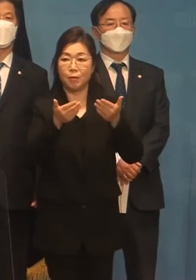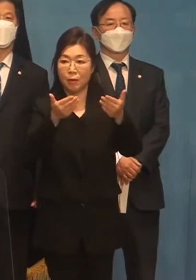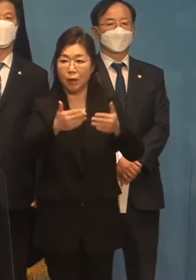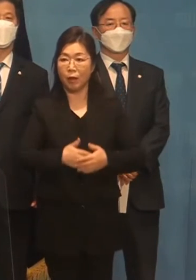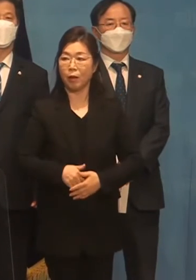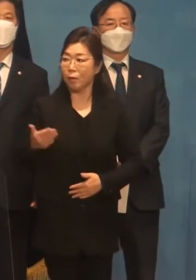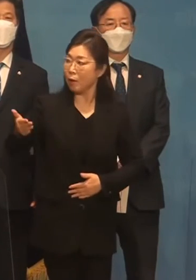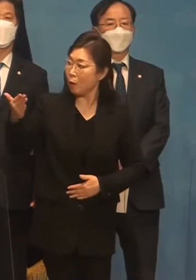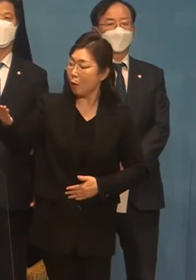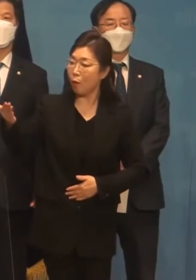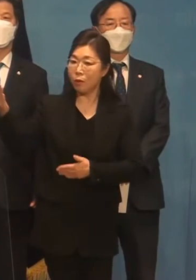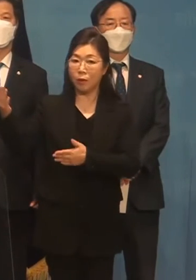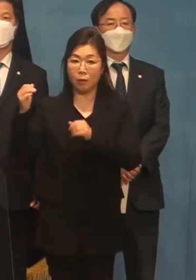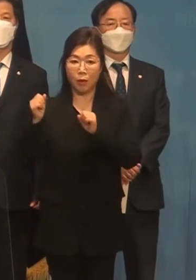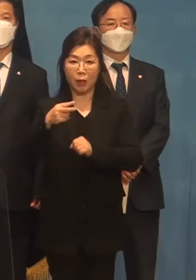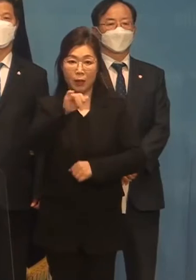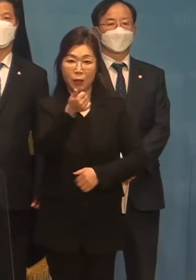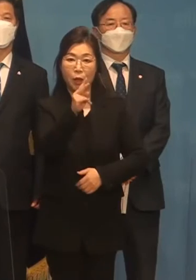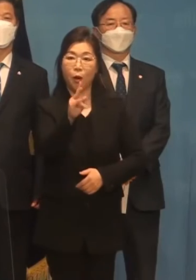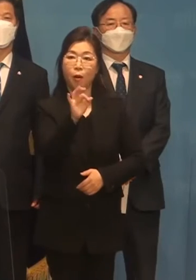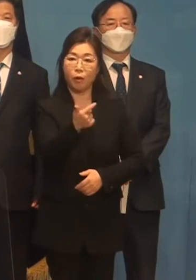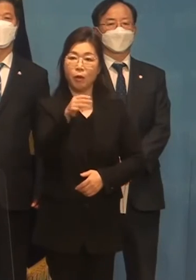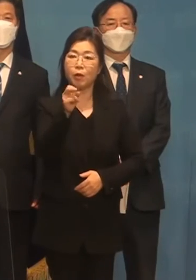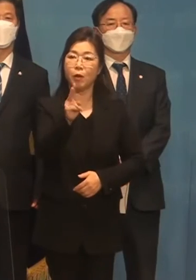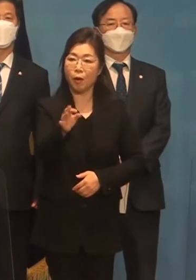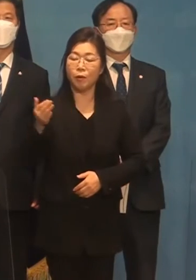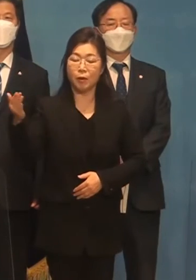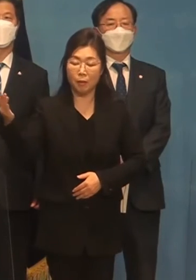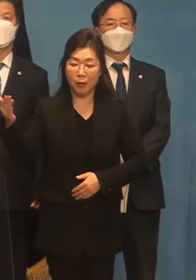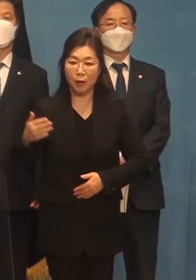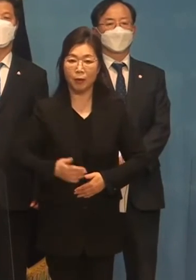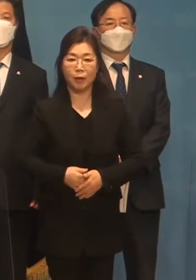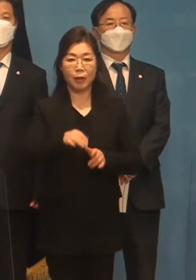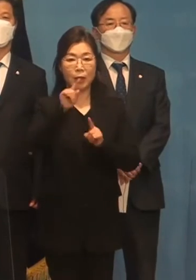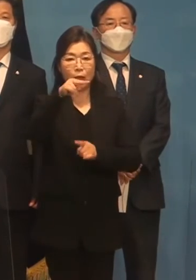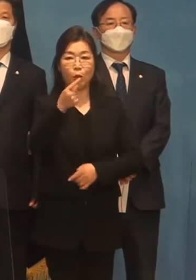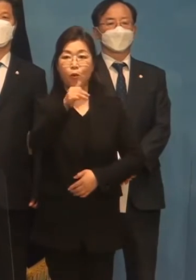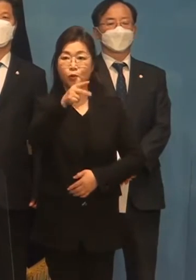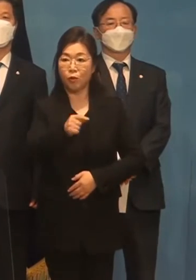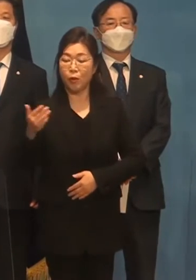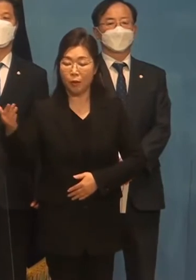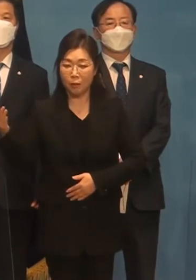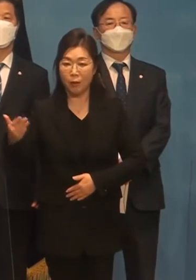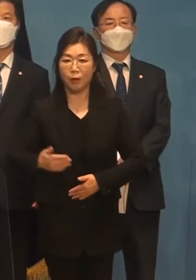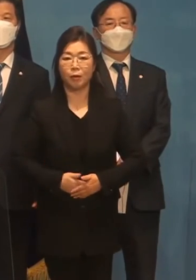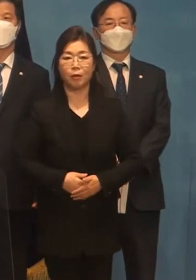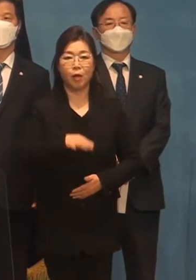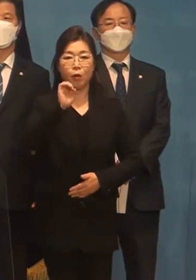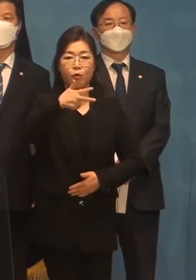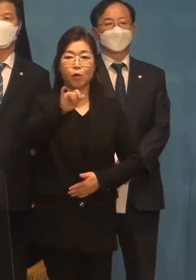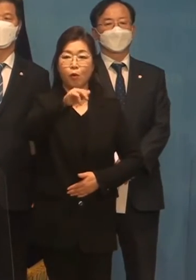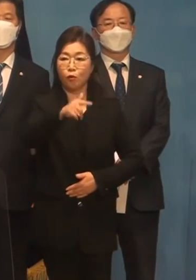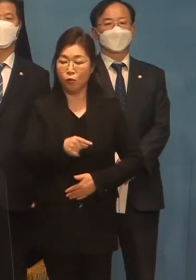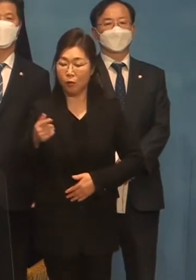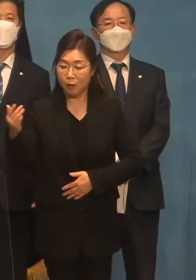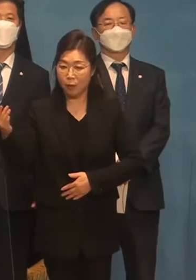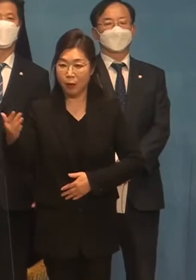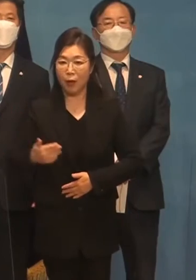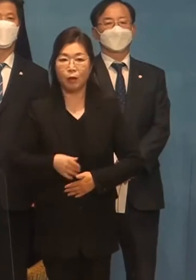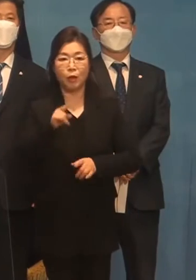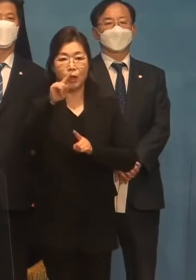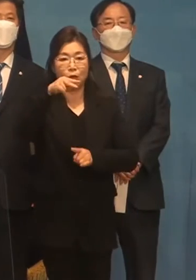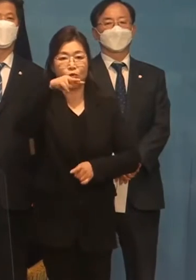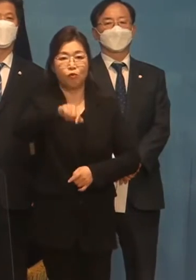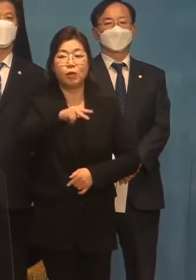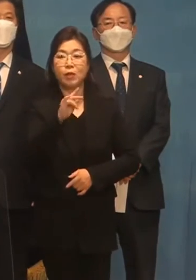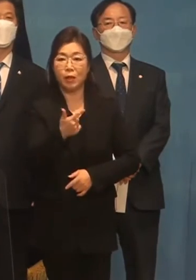드리면 맨 오른쪽에 신현영 의원님께서 함께해 주시고요. 이동주 의원님, 유정주 의원님, 그리고